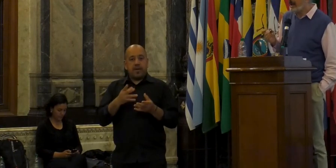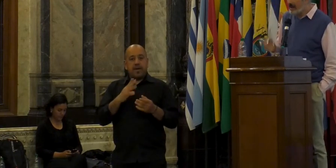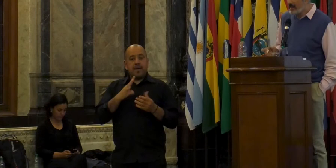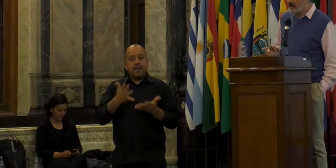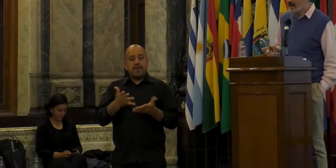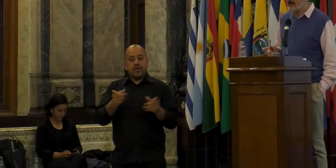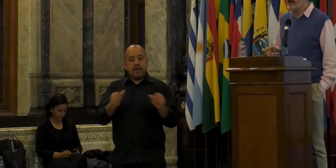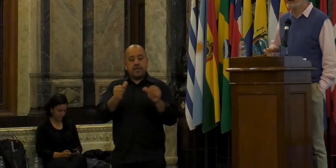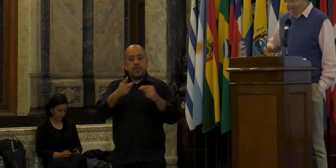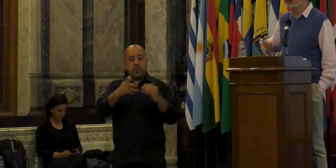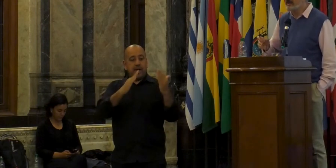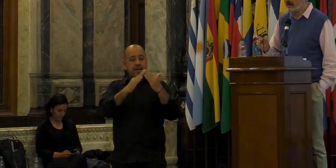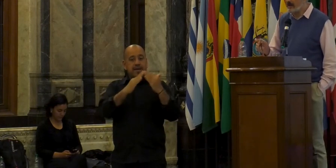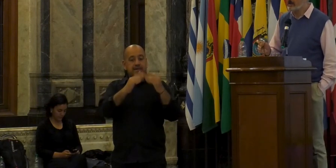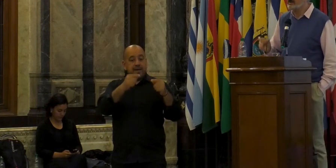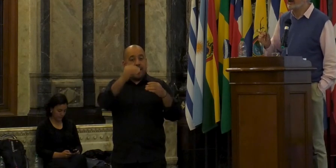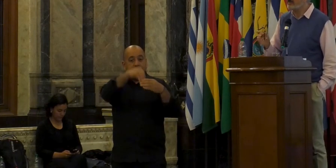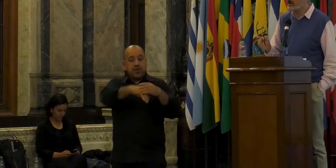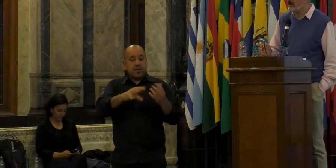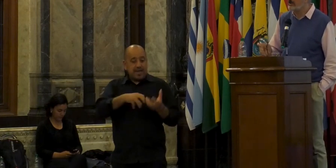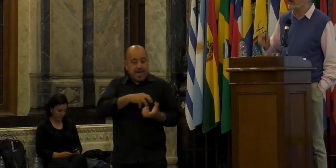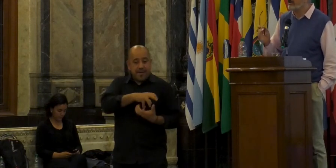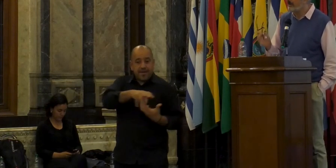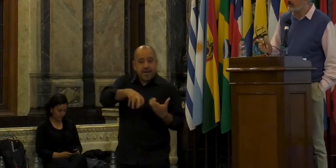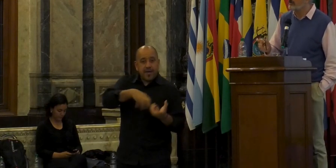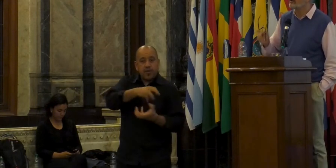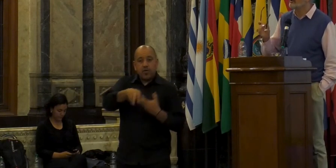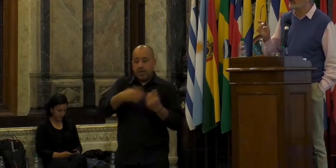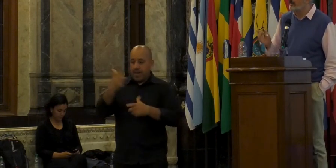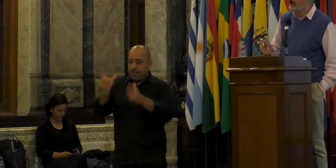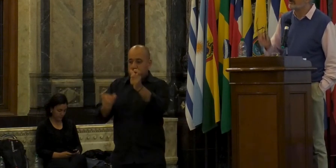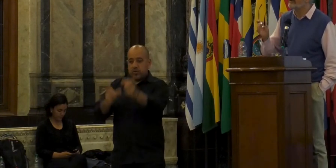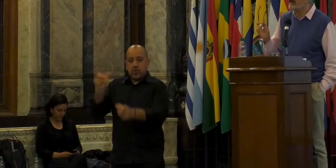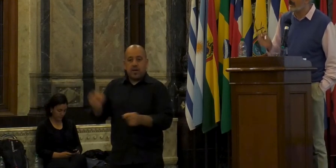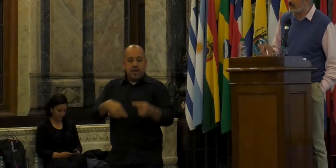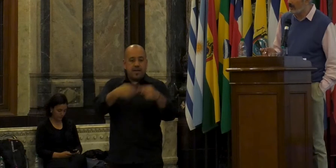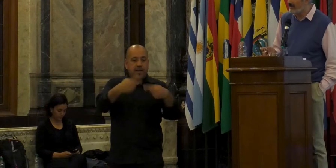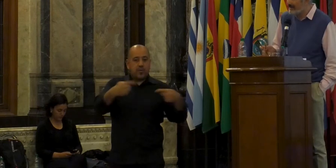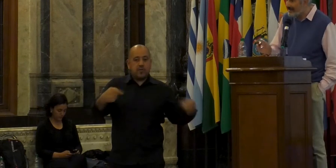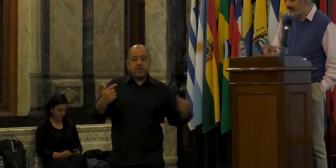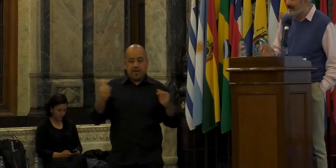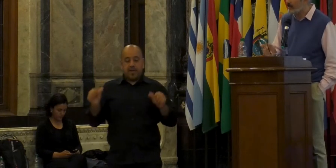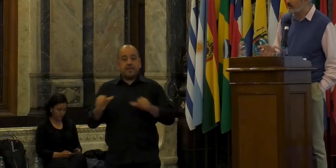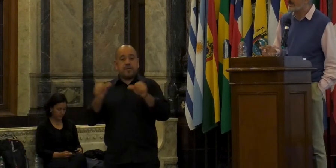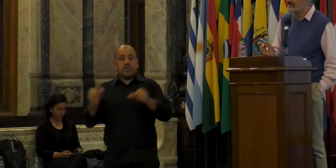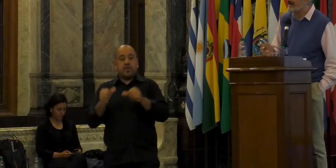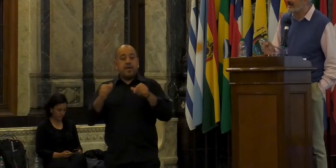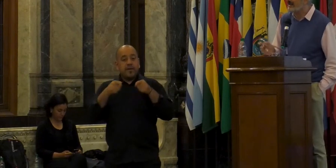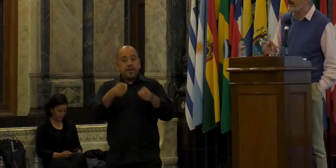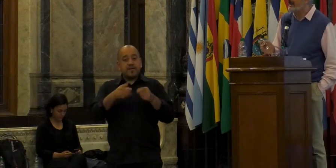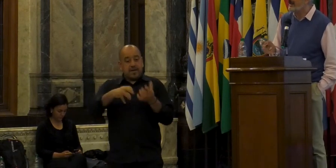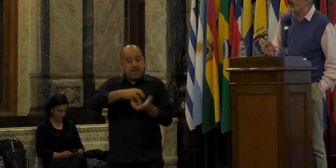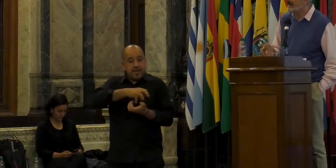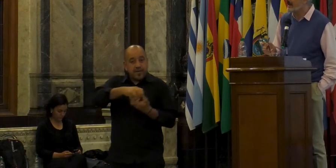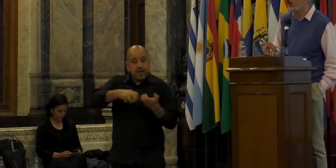que hace una casa es los enredos entre las personas, los afectos, los objetos y las acciones. Y ese enredo es lo que se trata